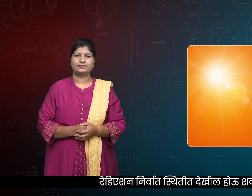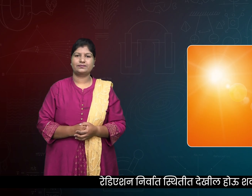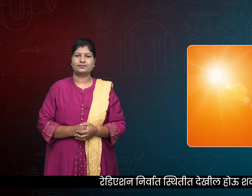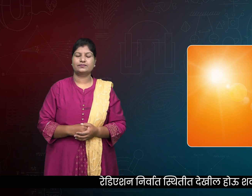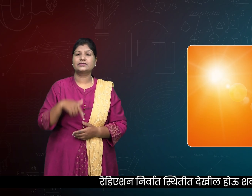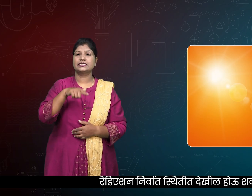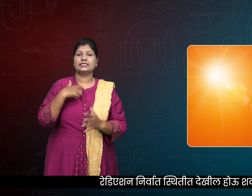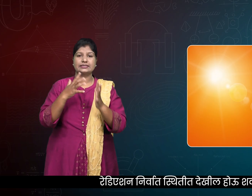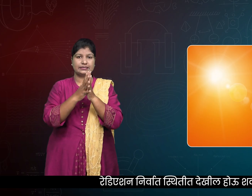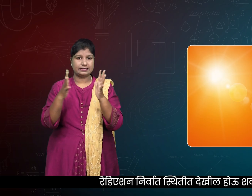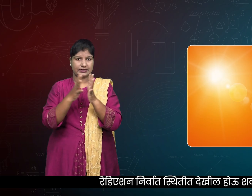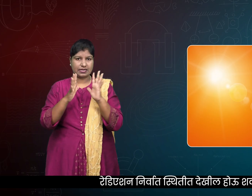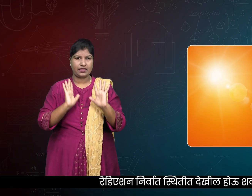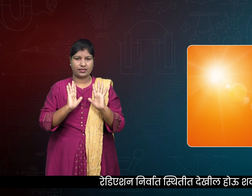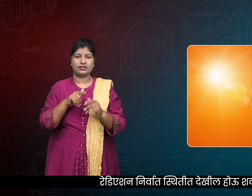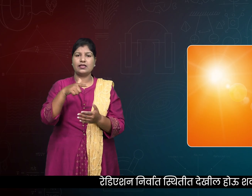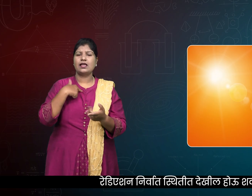रेडिएशन निर्वात स्थितीत देखील होऊ शकते,